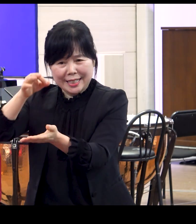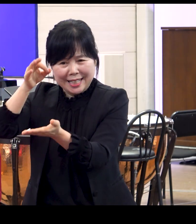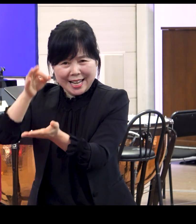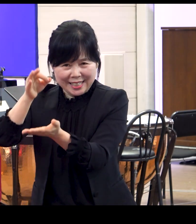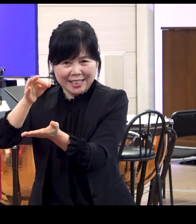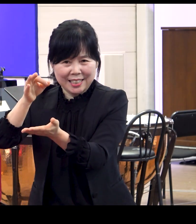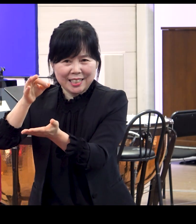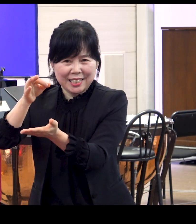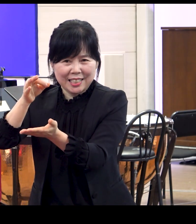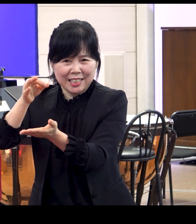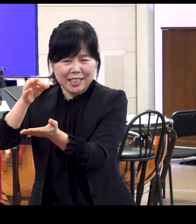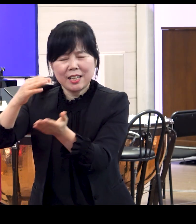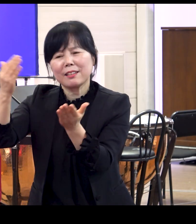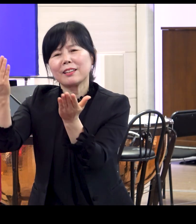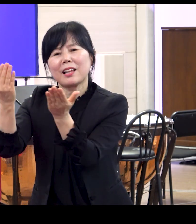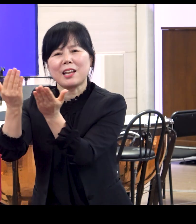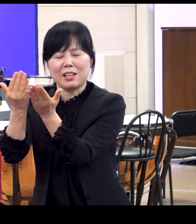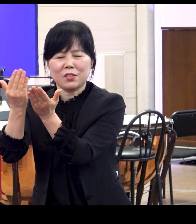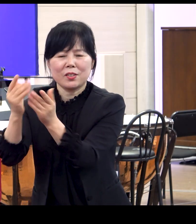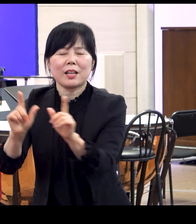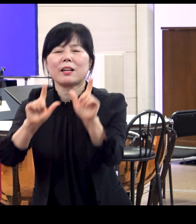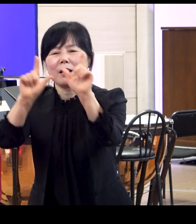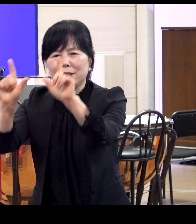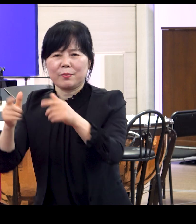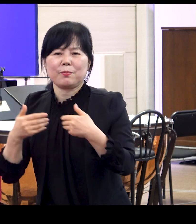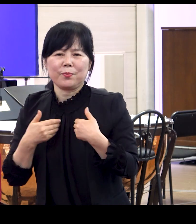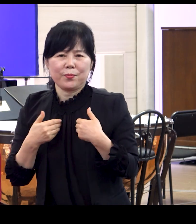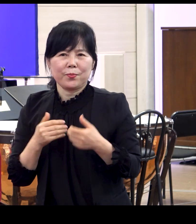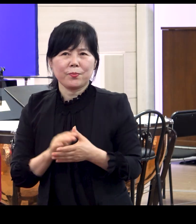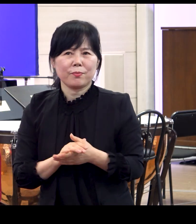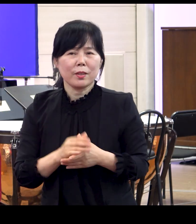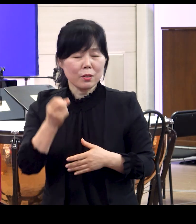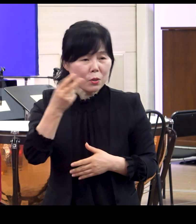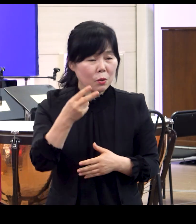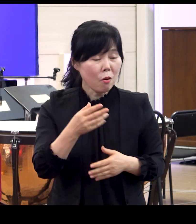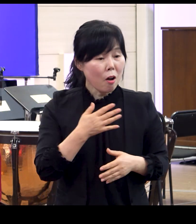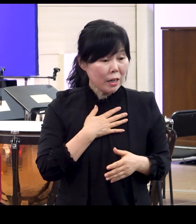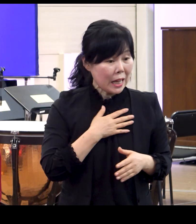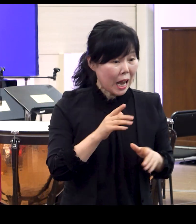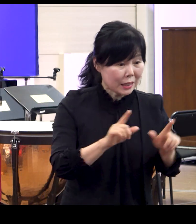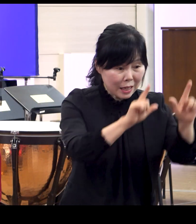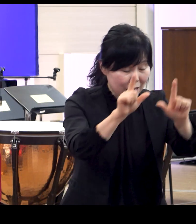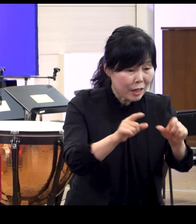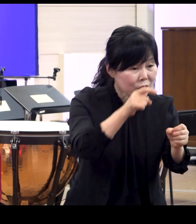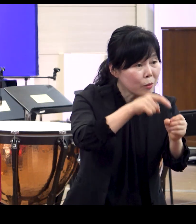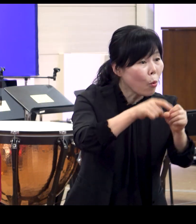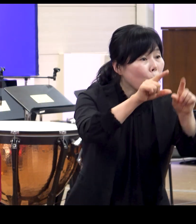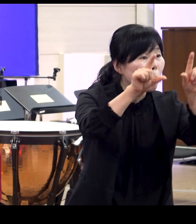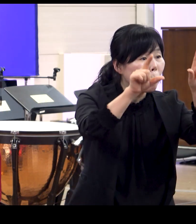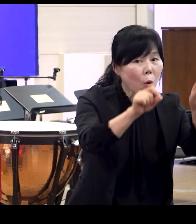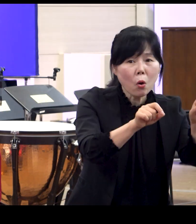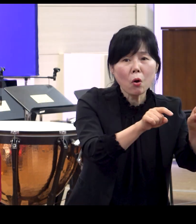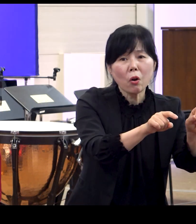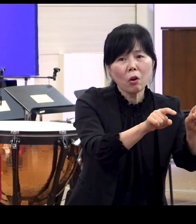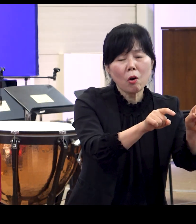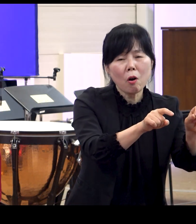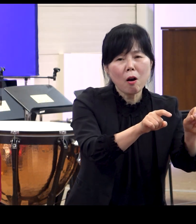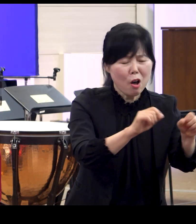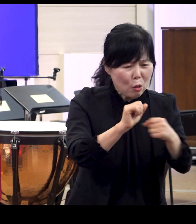가치, 하나님의 뜻, 그것이어야 한다는 거예요. 예, 또한 살아가는 목표가